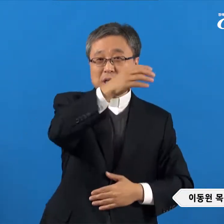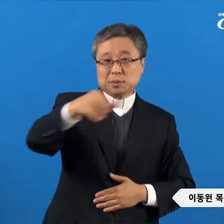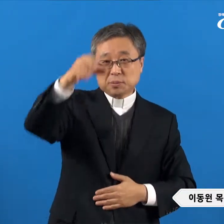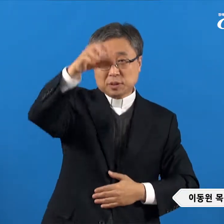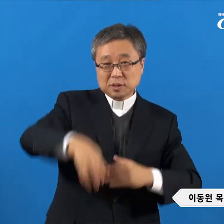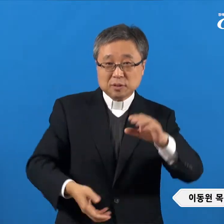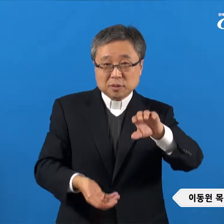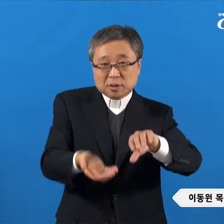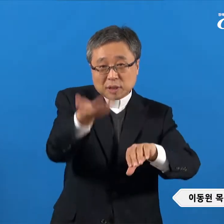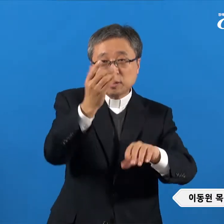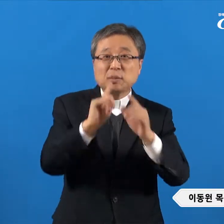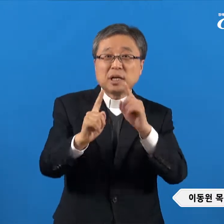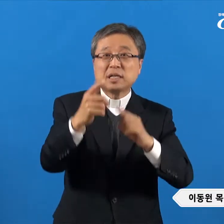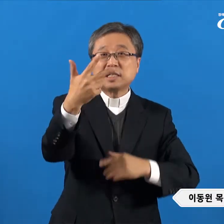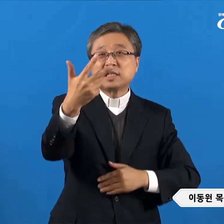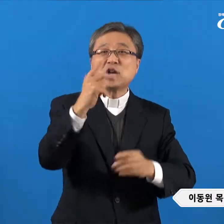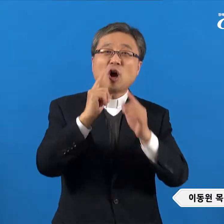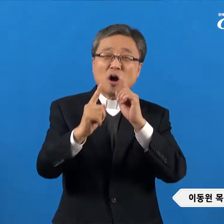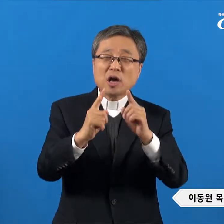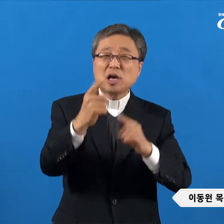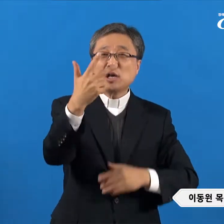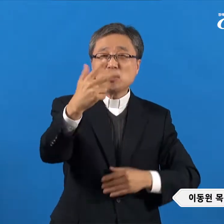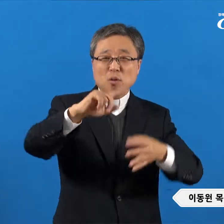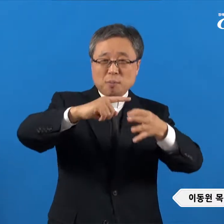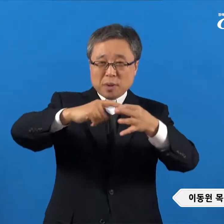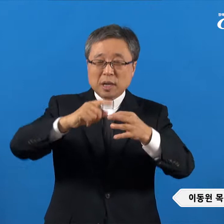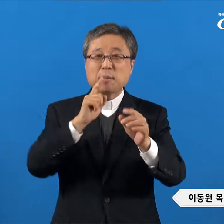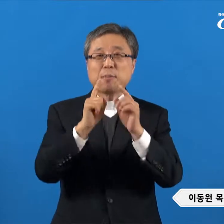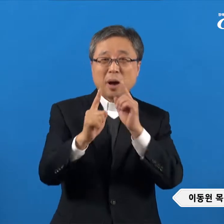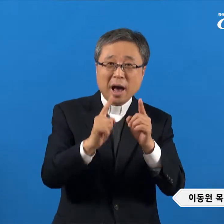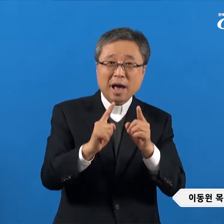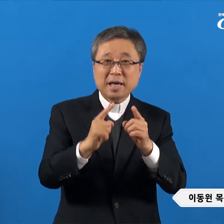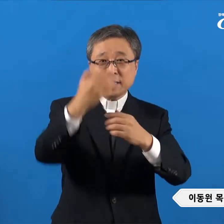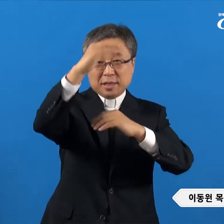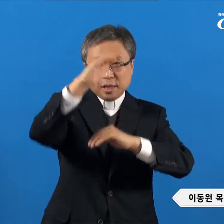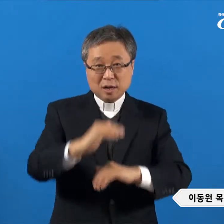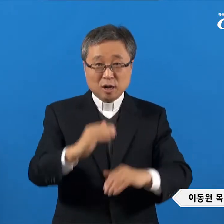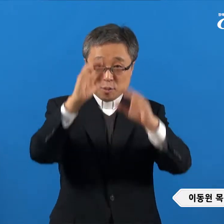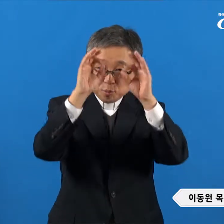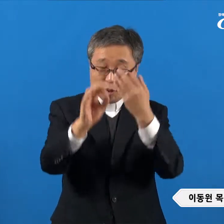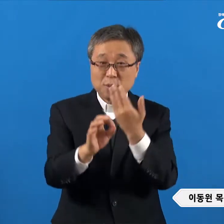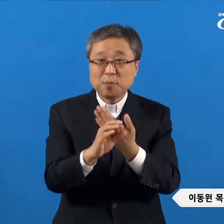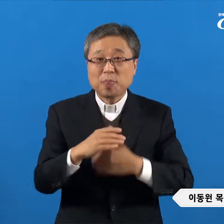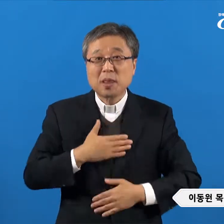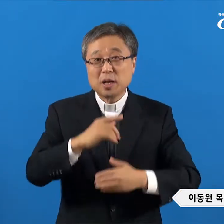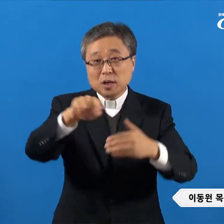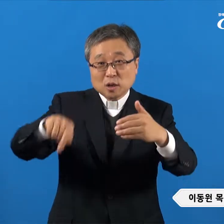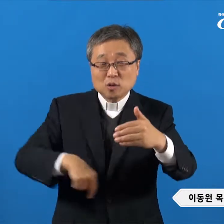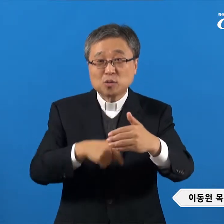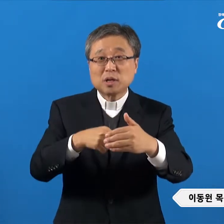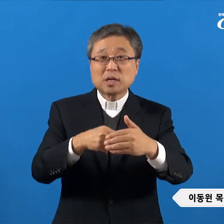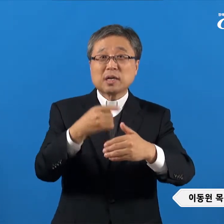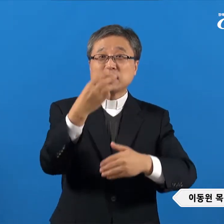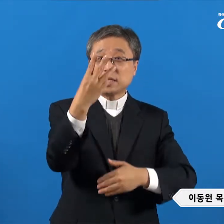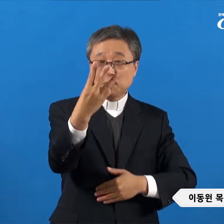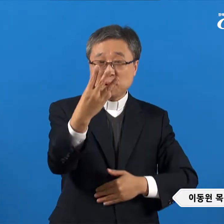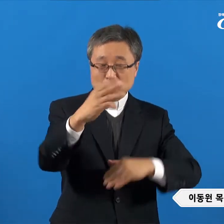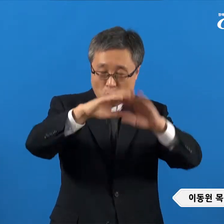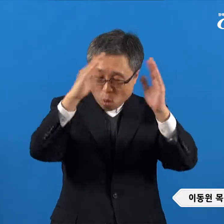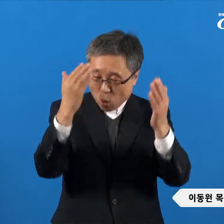가상칠언 이렇게 말합니다. 그런데 7마디의 말씀, 이 말씀의 내용을 들여다보면 그 중에 3번은 다 기도예요. 그렇죠? 그 중에